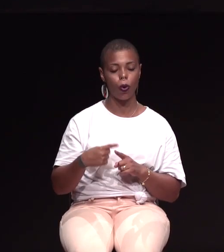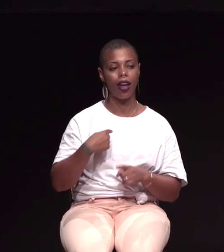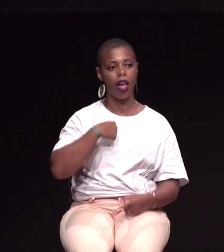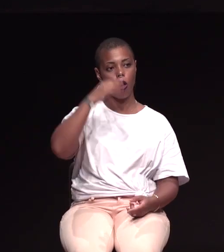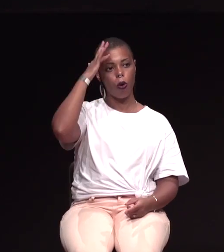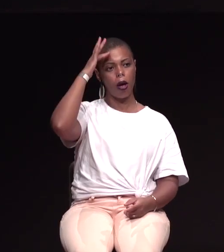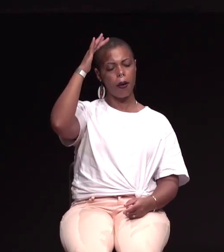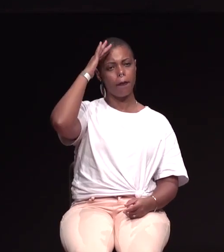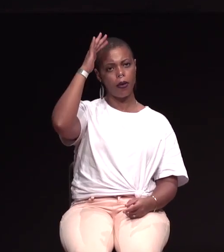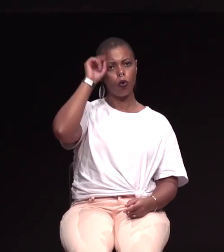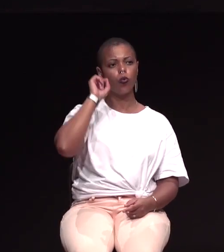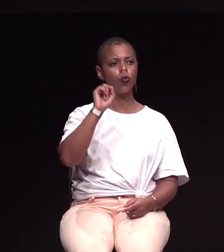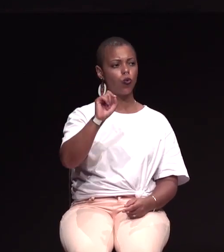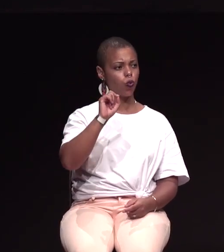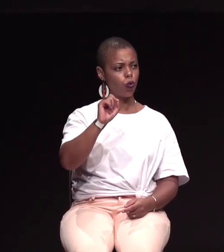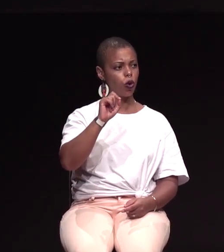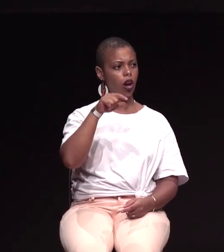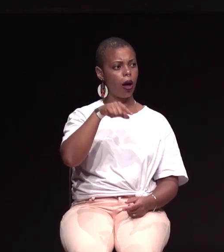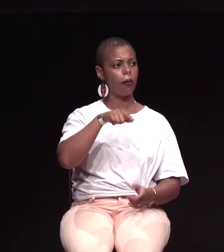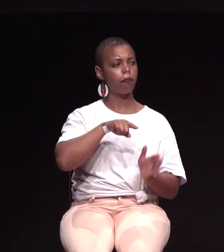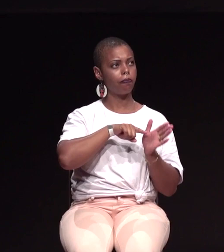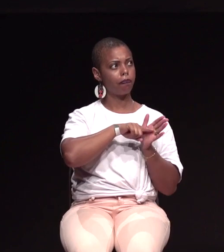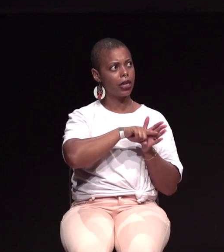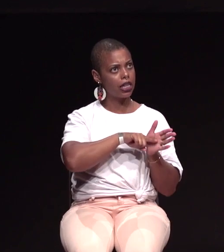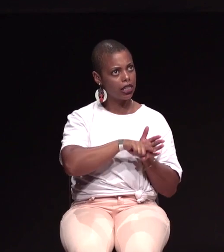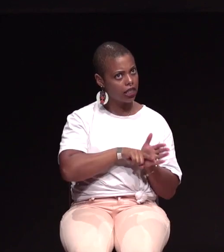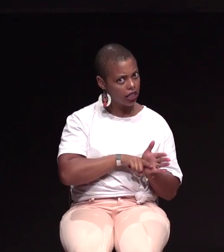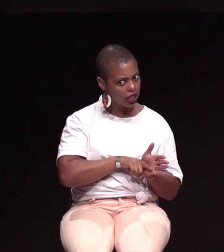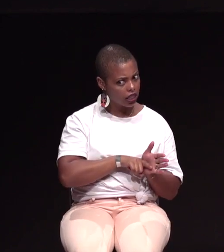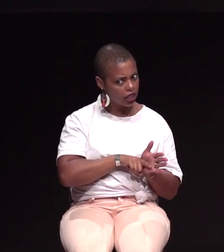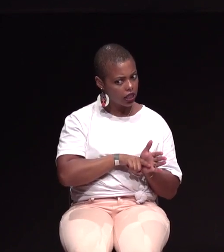imaginava a pesquisa como alguma coisa mais